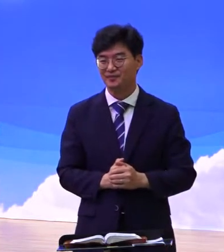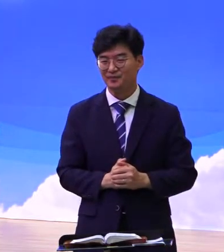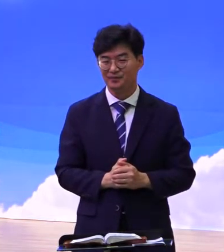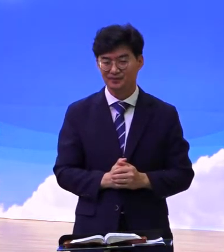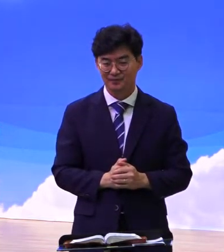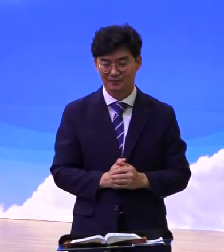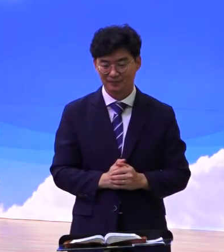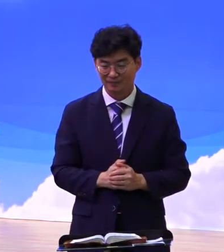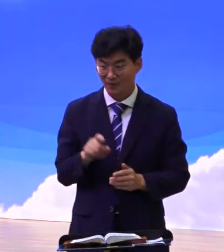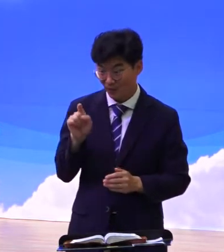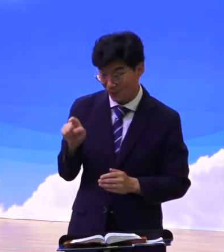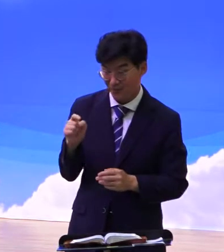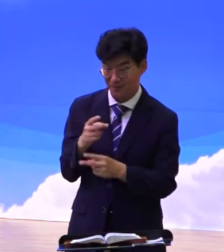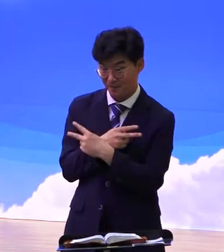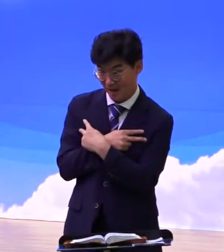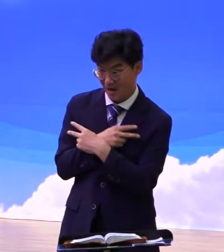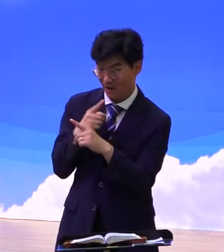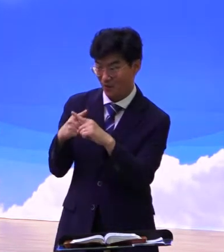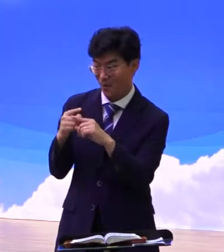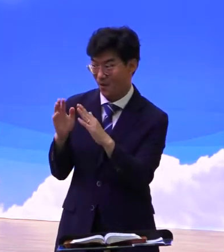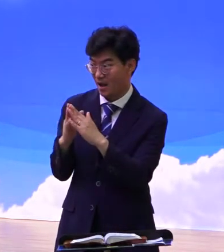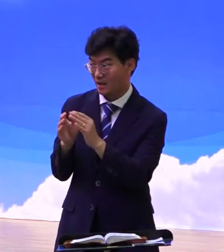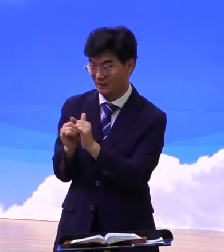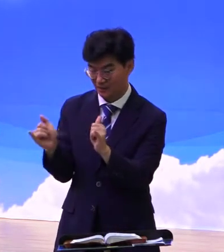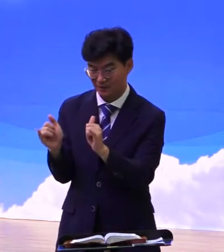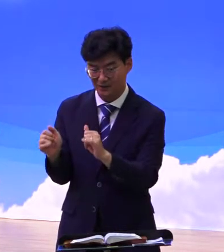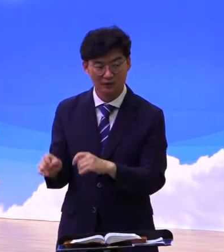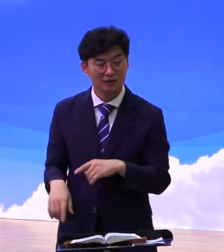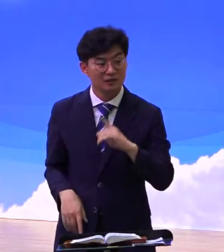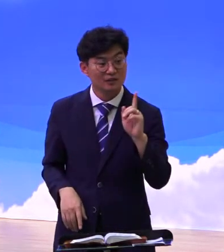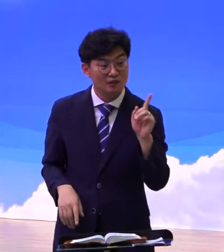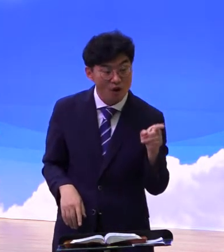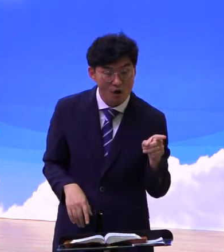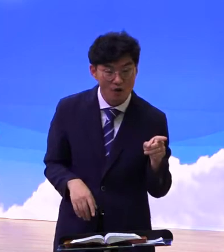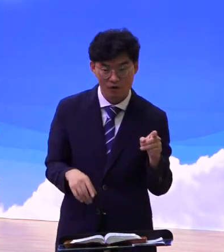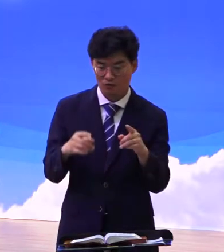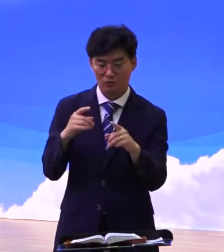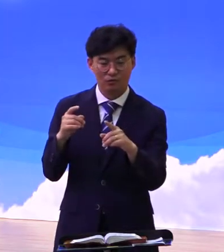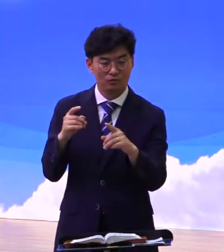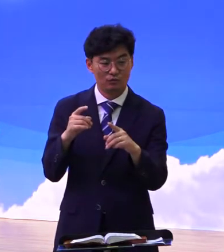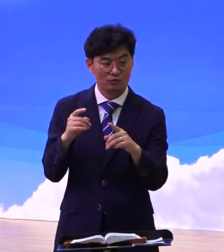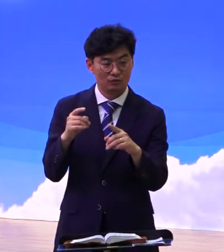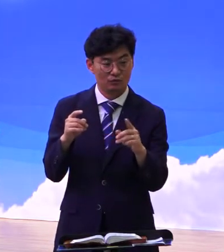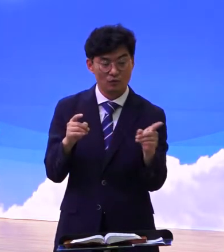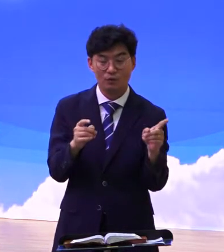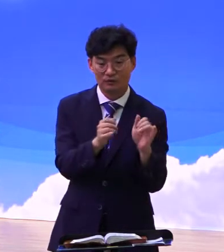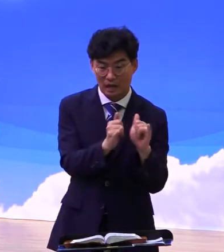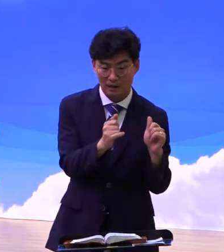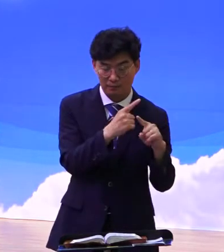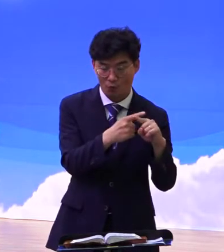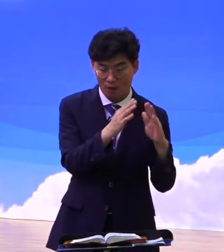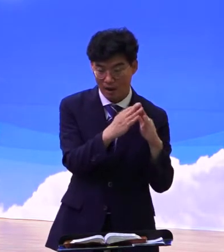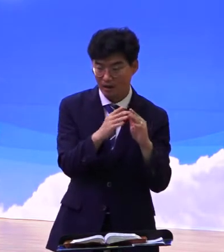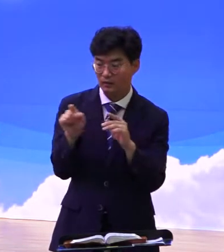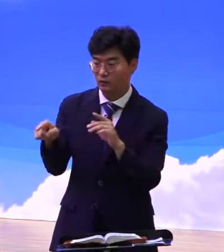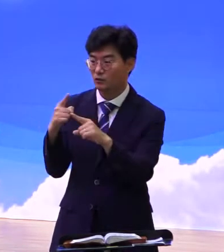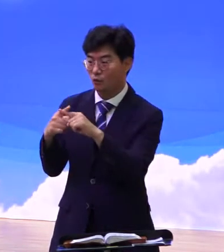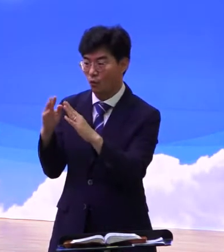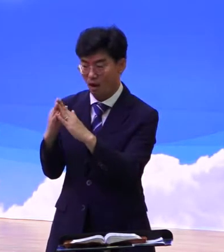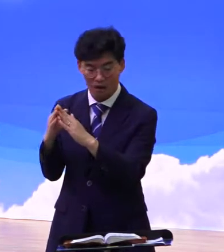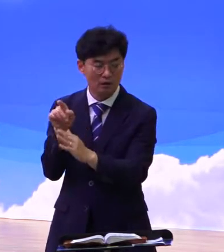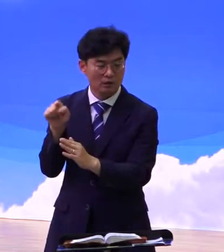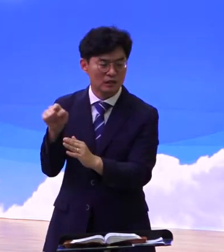그런데 베레아 사람들은 이런 데살로니가 교회의 사람들보다 더 특별했다 하는 것입니다.